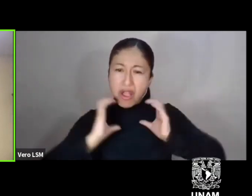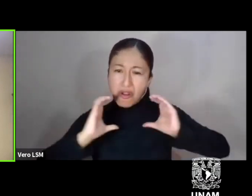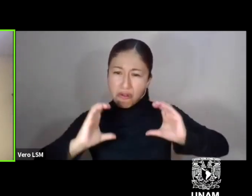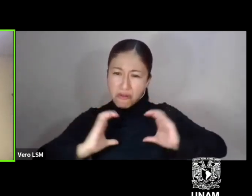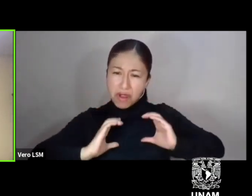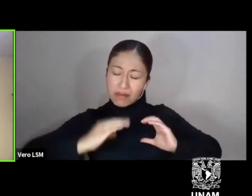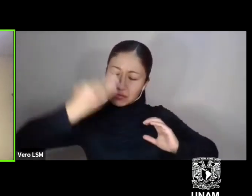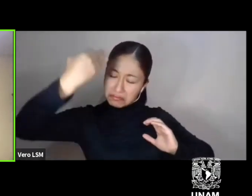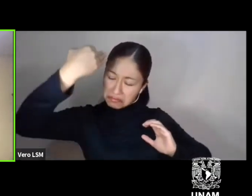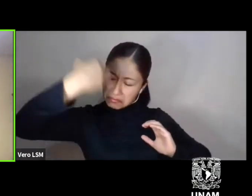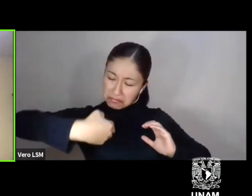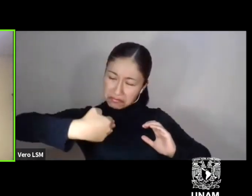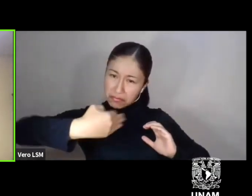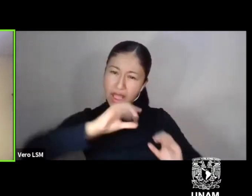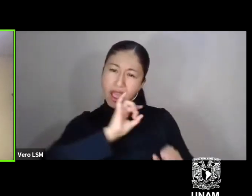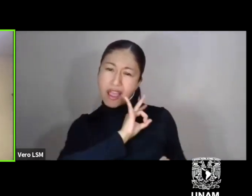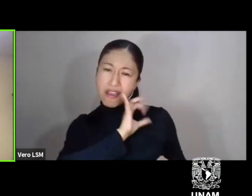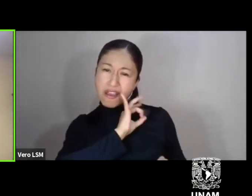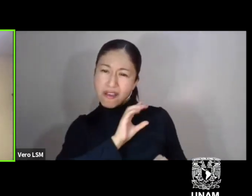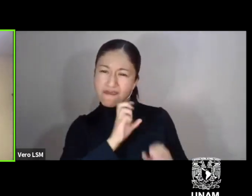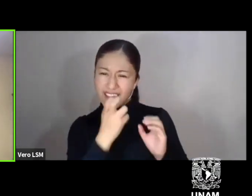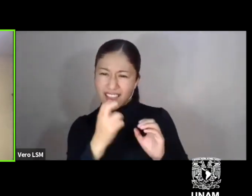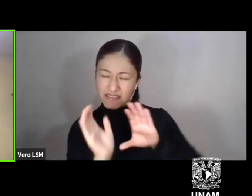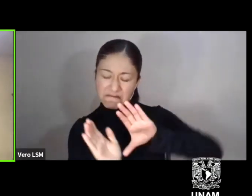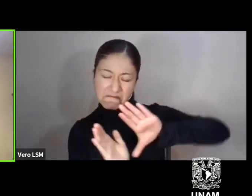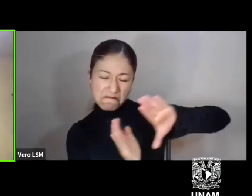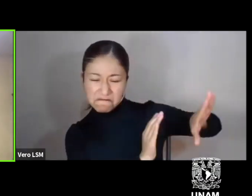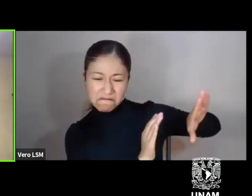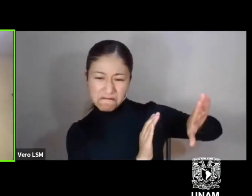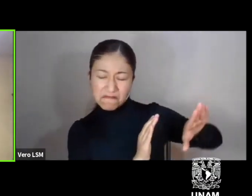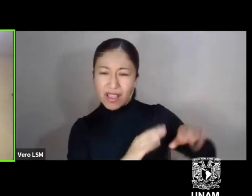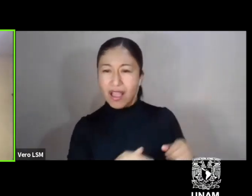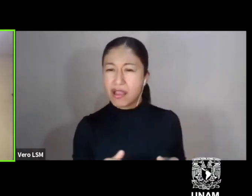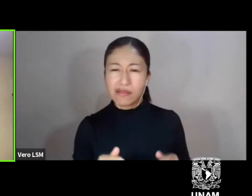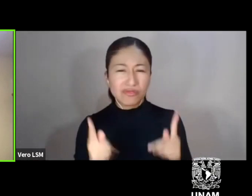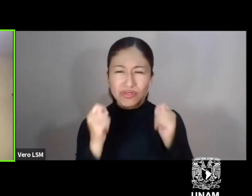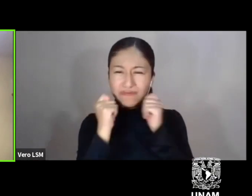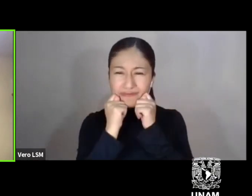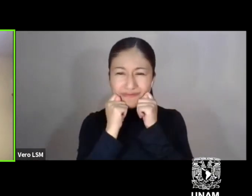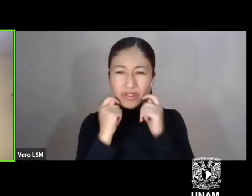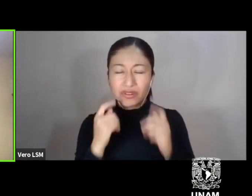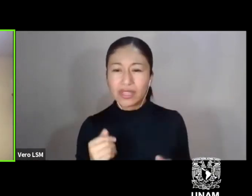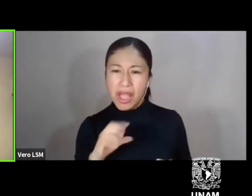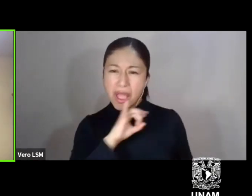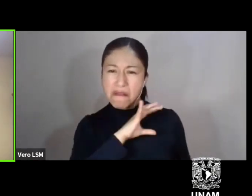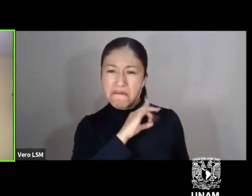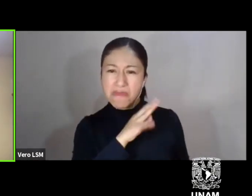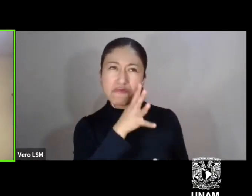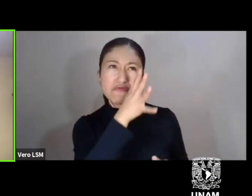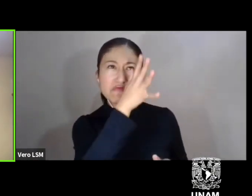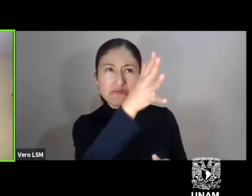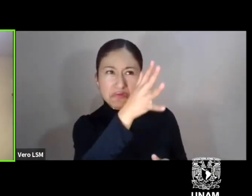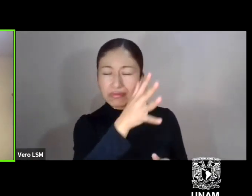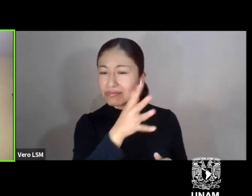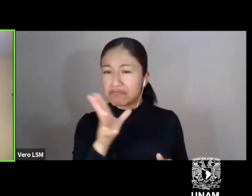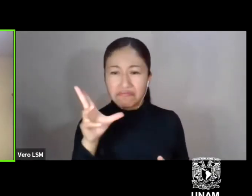y no tengamos miedo a lo que no podamos hacer o no queramos hacer, ni a la diferencia que